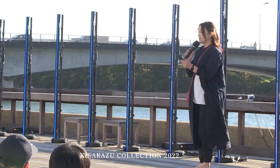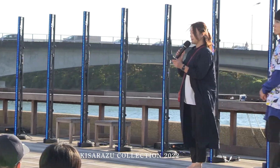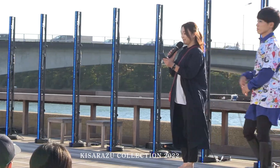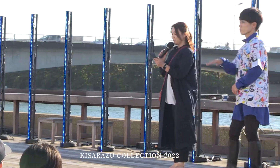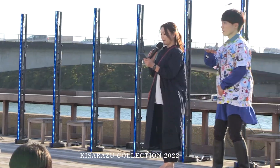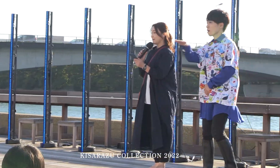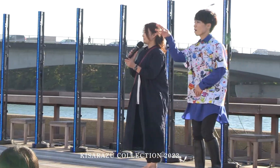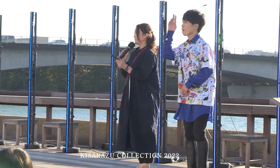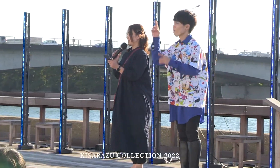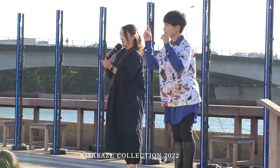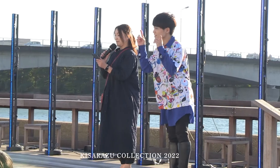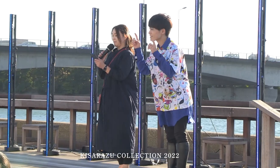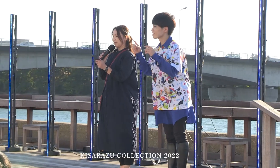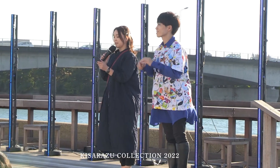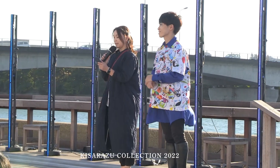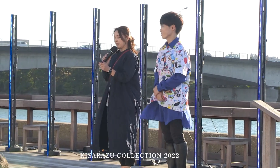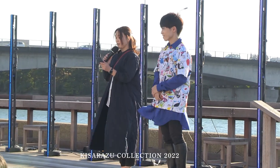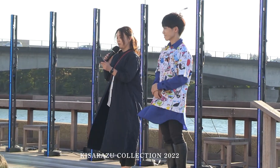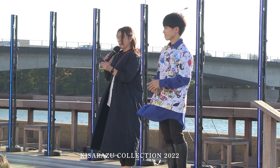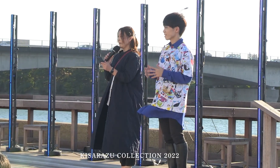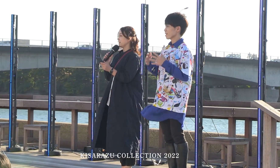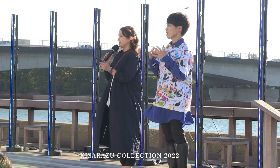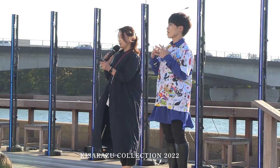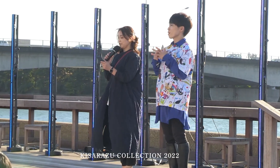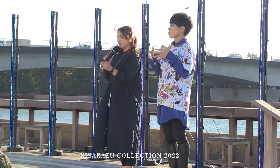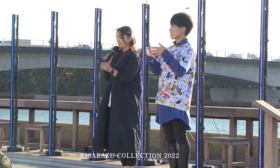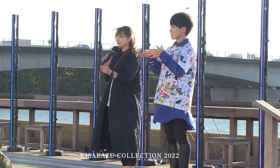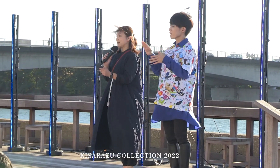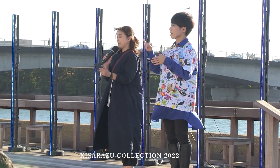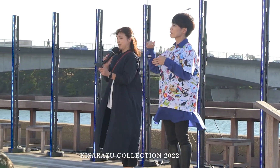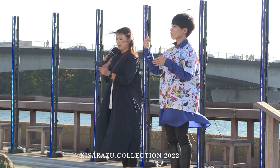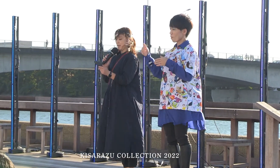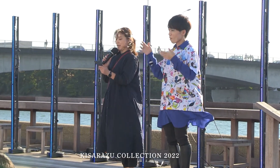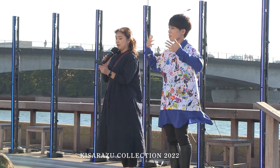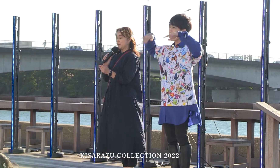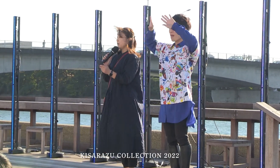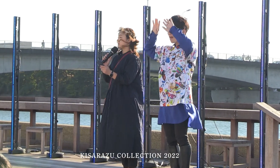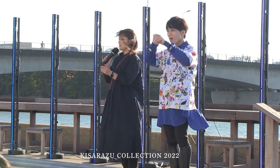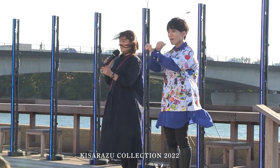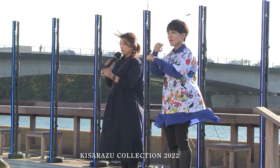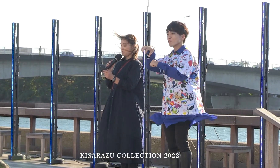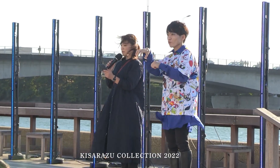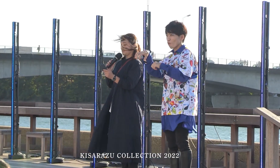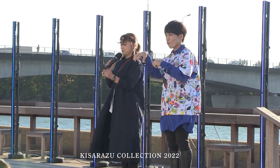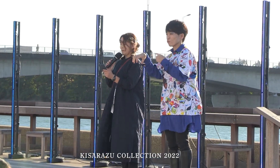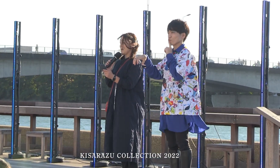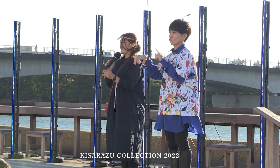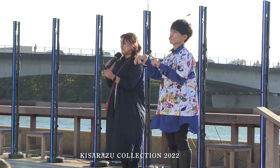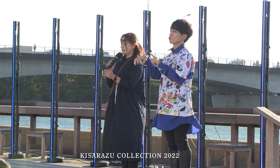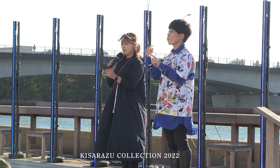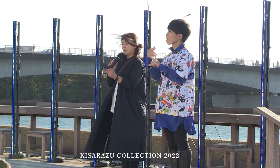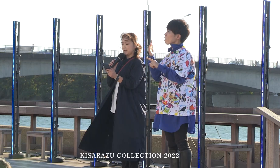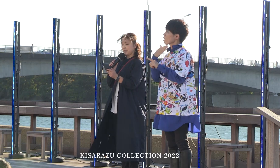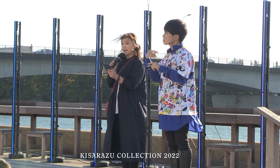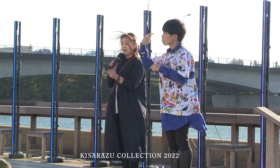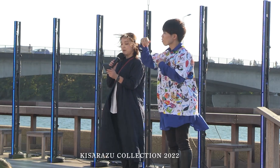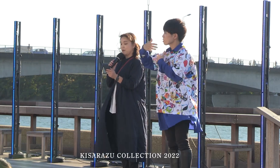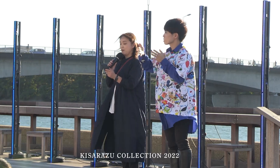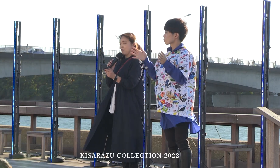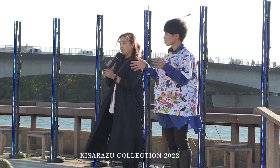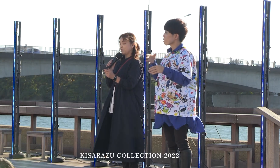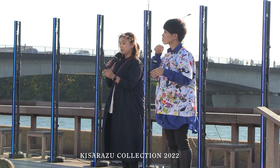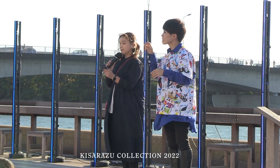皆さんこんにちは。宮崎恵子バレエ研究所です。私たちの教室は2歳半